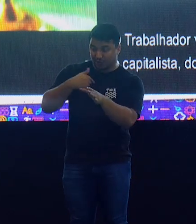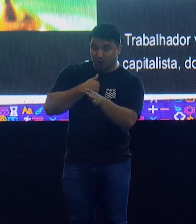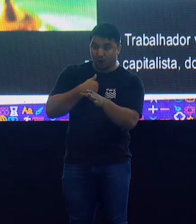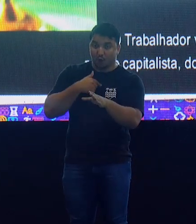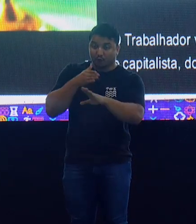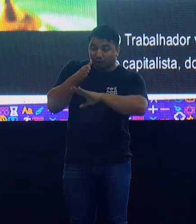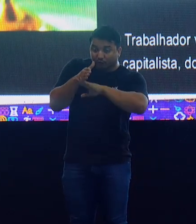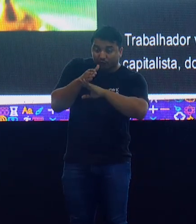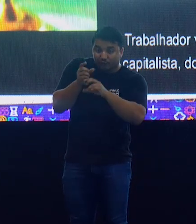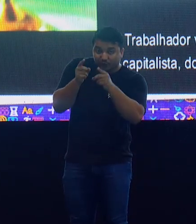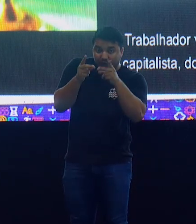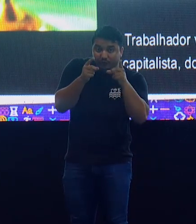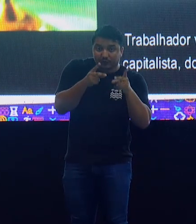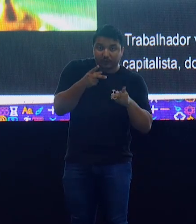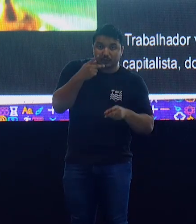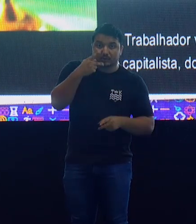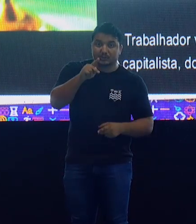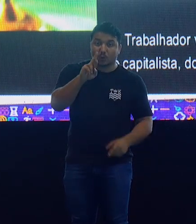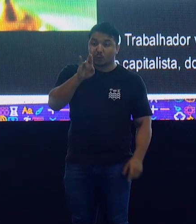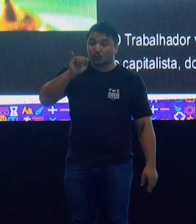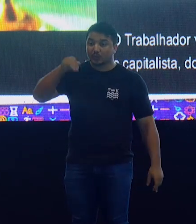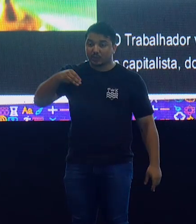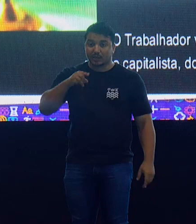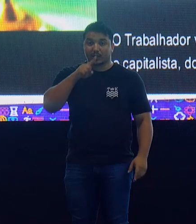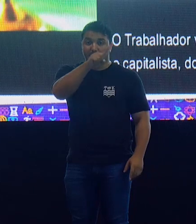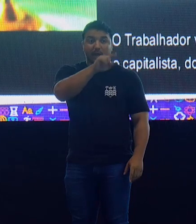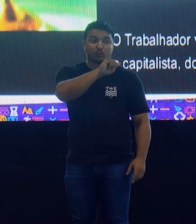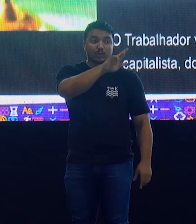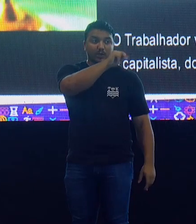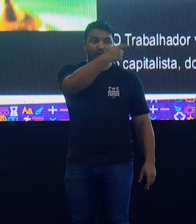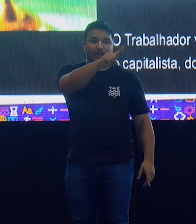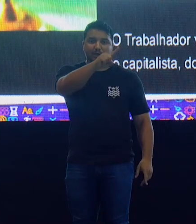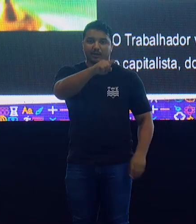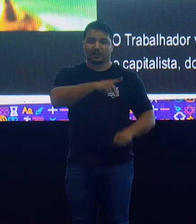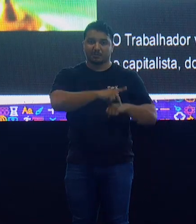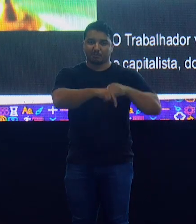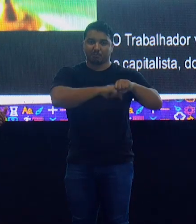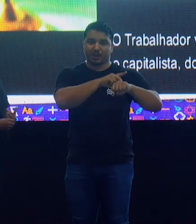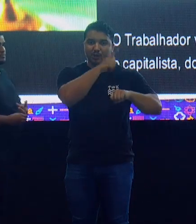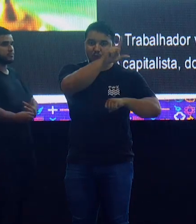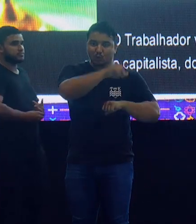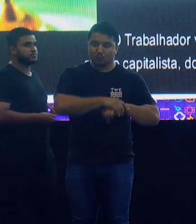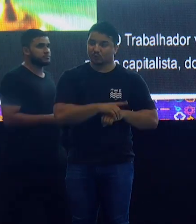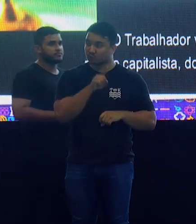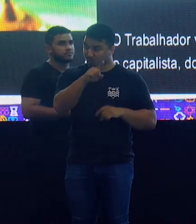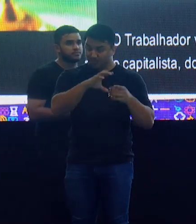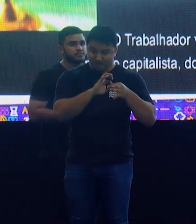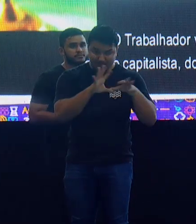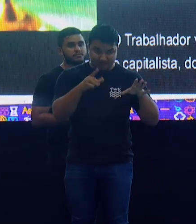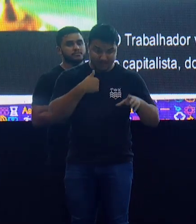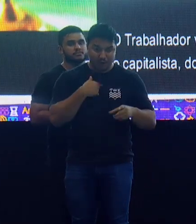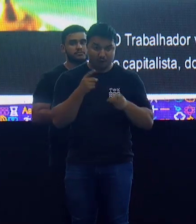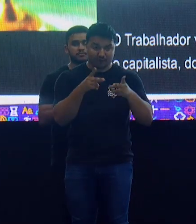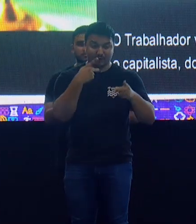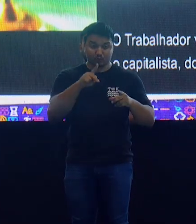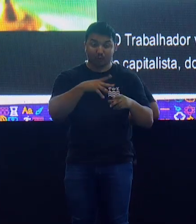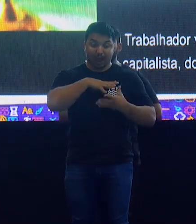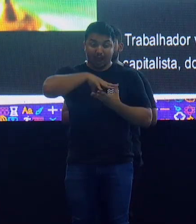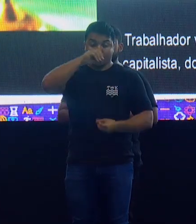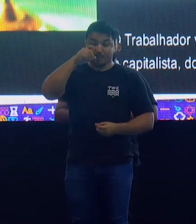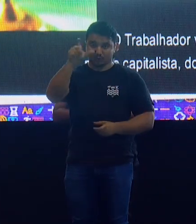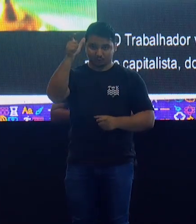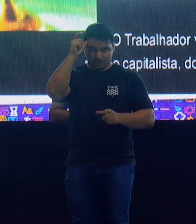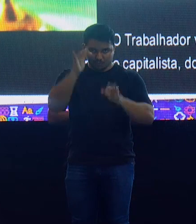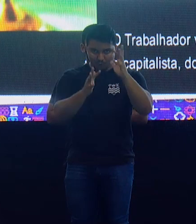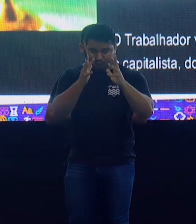permite que eu venda o seu rim lá no Irã? Você permite que eu venda a sua alma